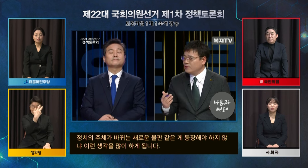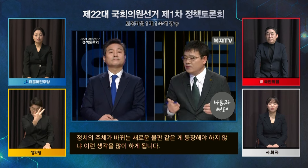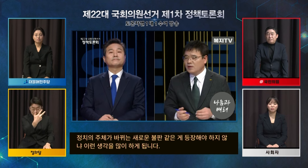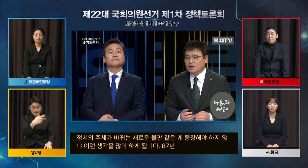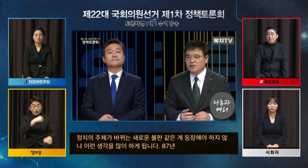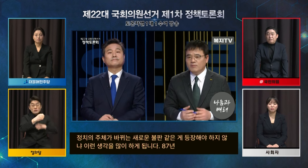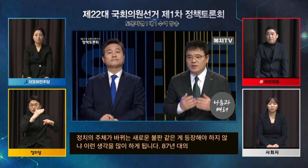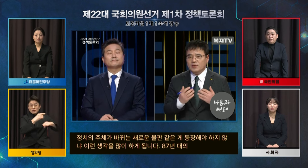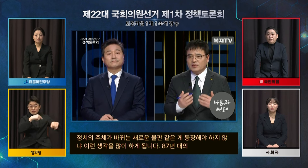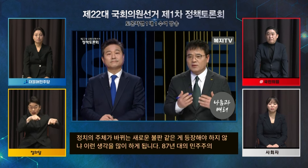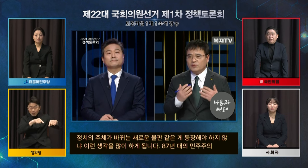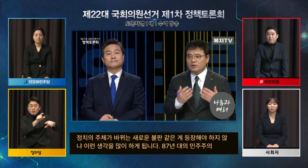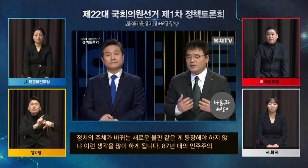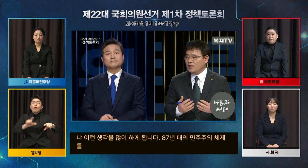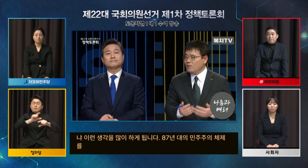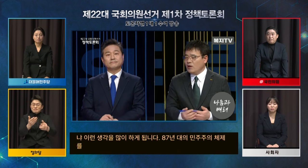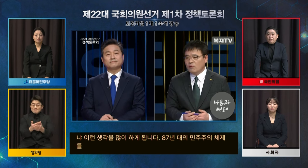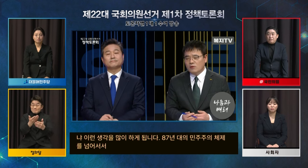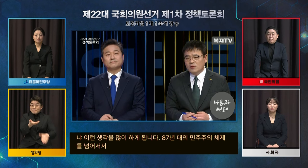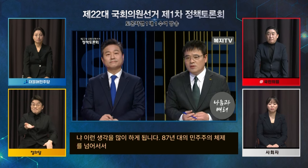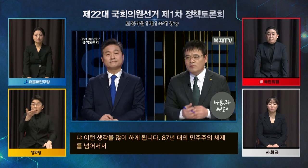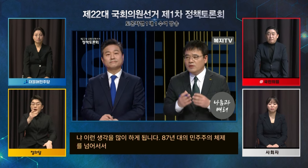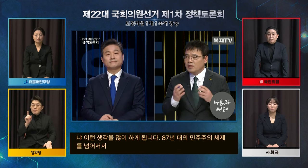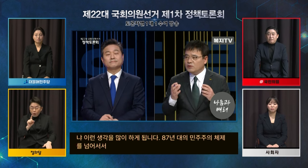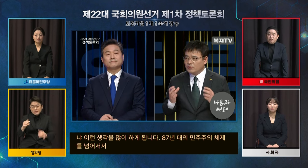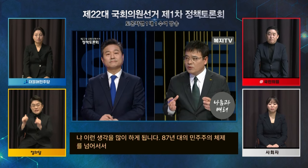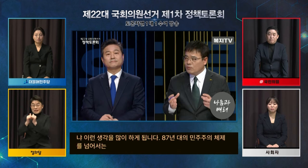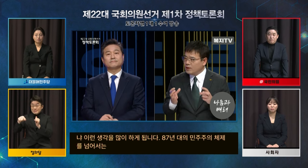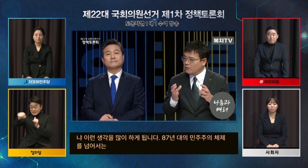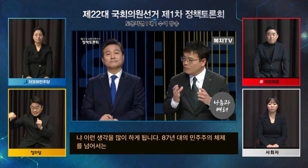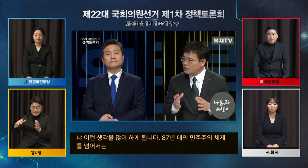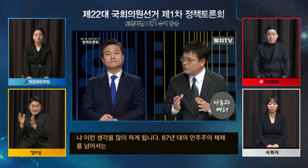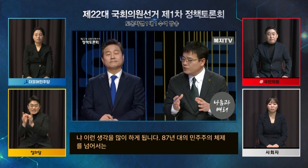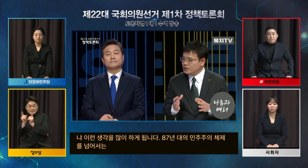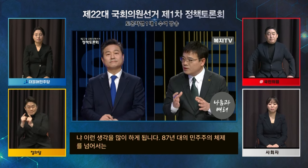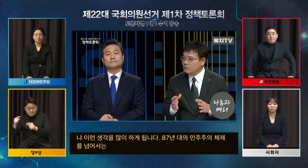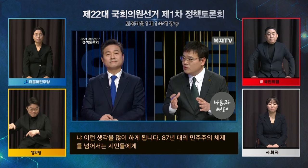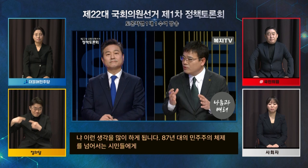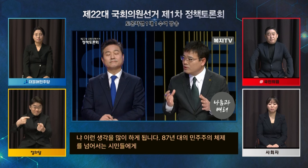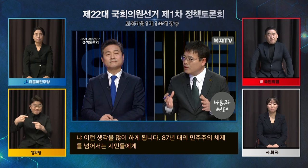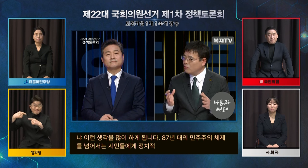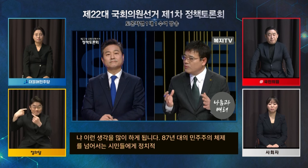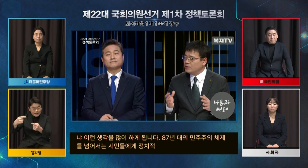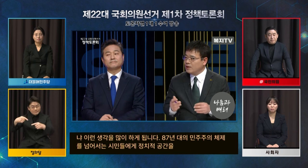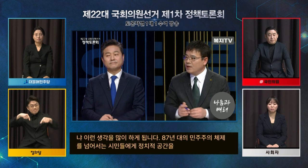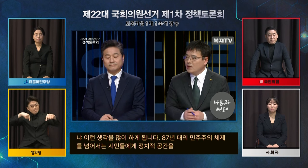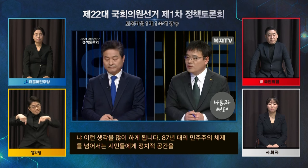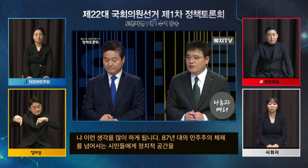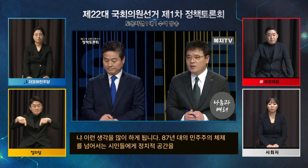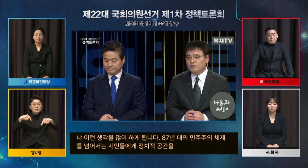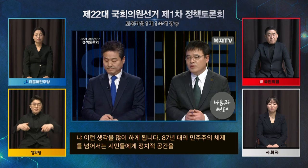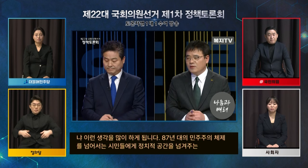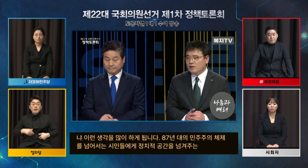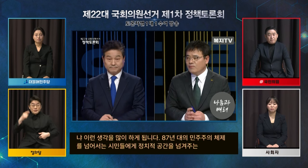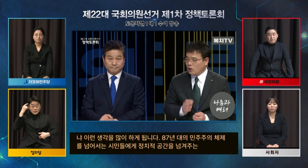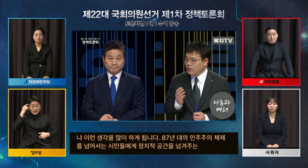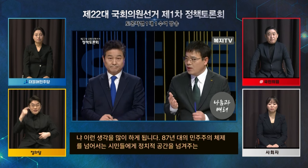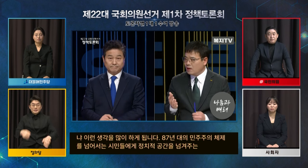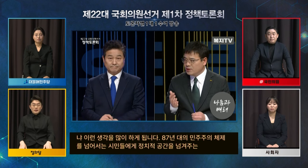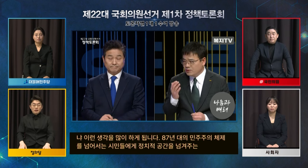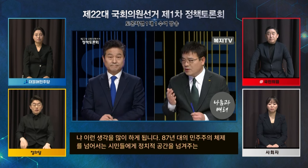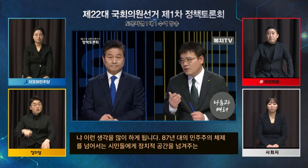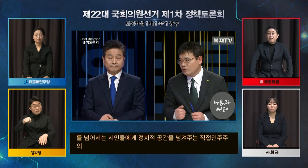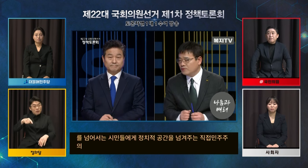넘어서는 시민들이 직접 정치에 참여하고 시민들에게 정치 공간을 넘겨주는 직접 민주주의 형태의 고민이 정치 제도 체제의